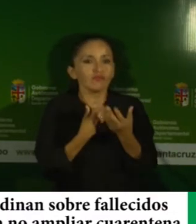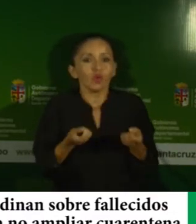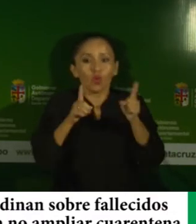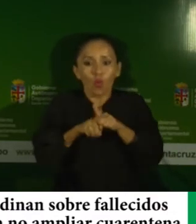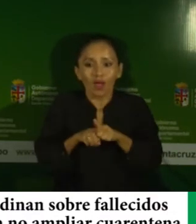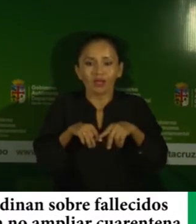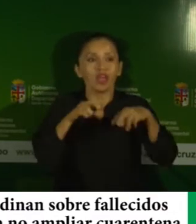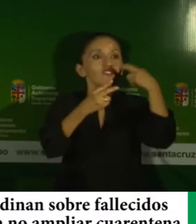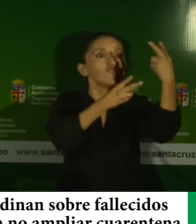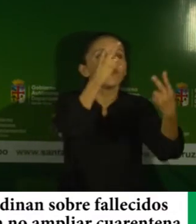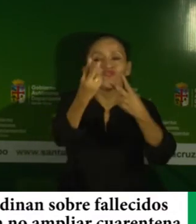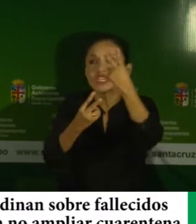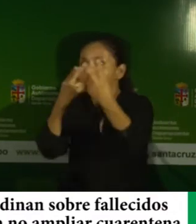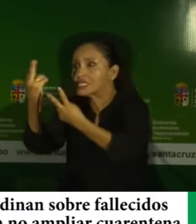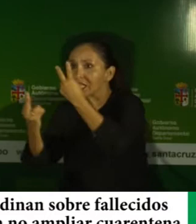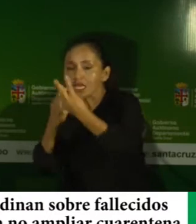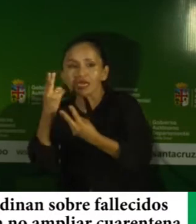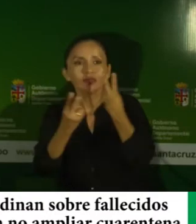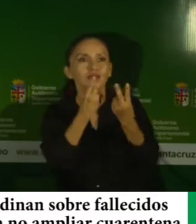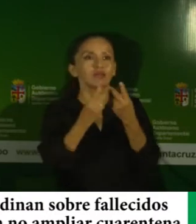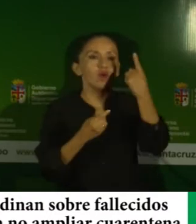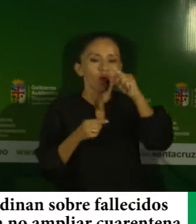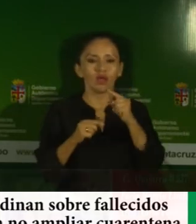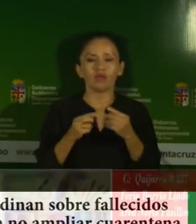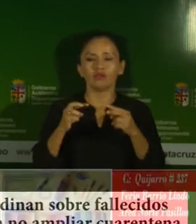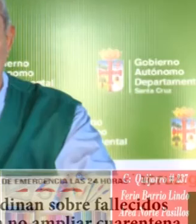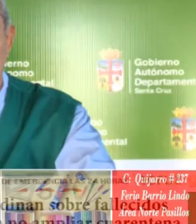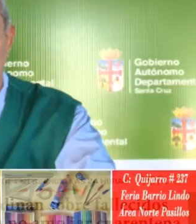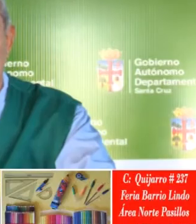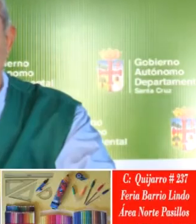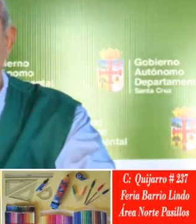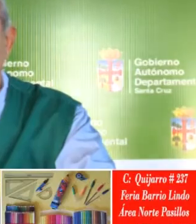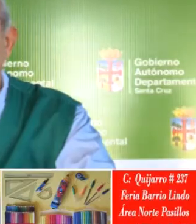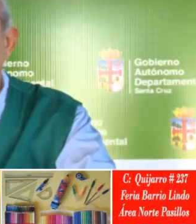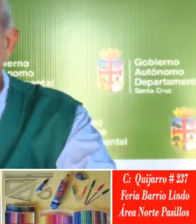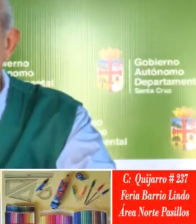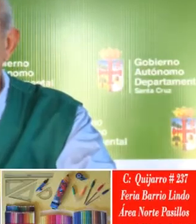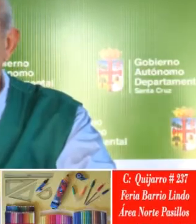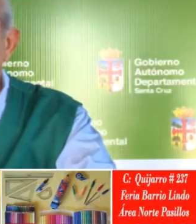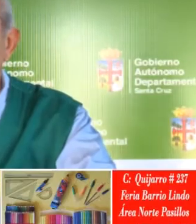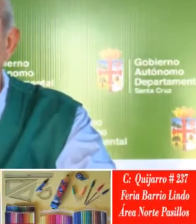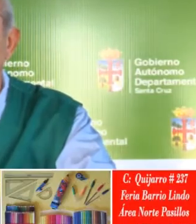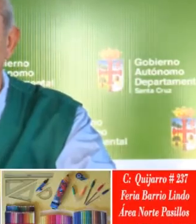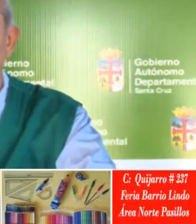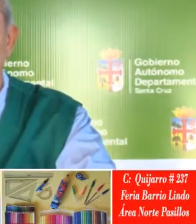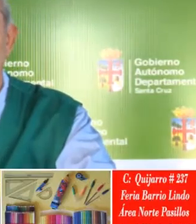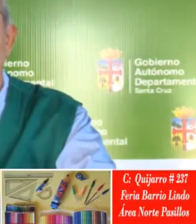cuando hacemos las visitas y cuando hacemos las valoraciones médicas. Santa Cruz está teniendo